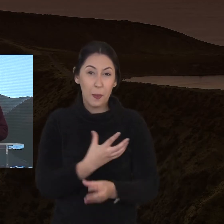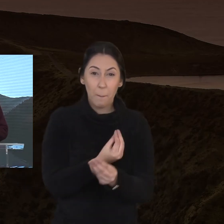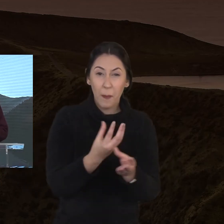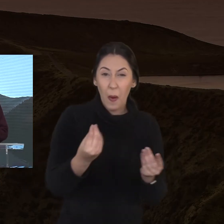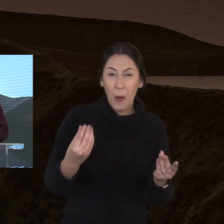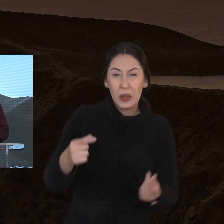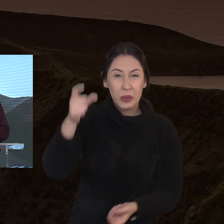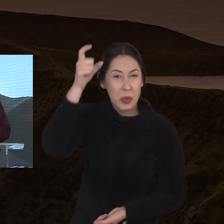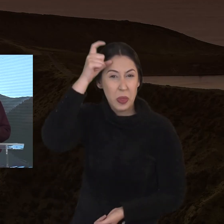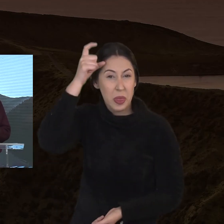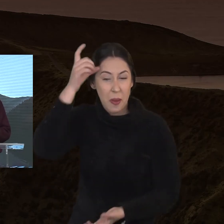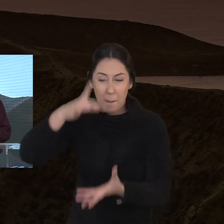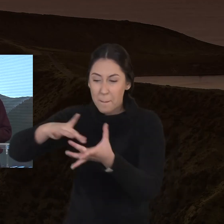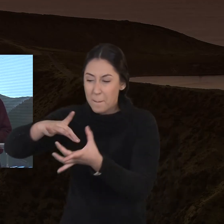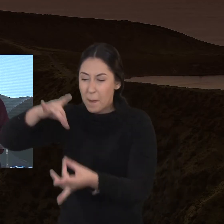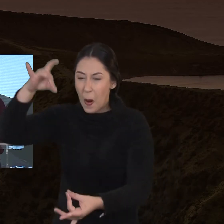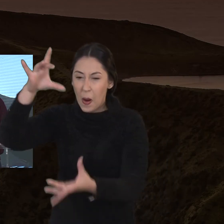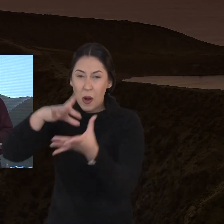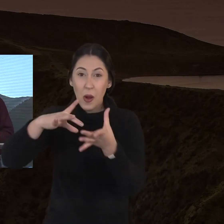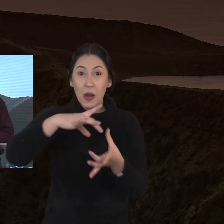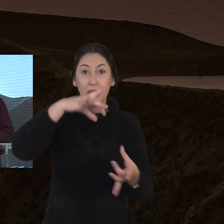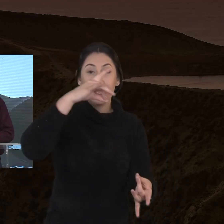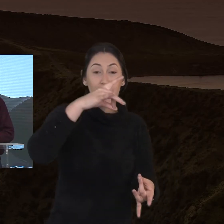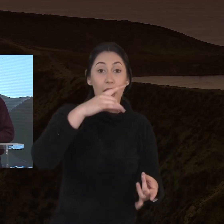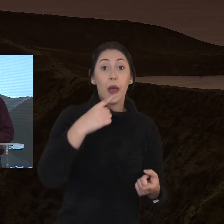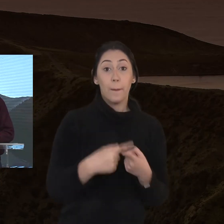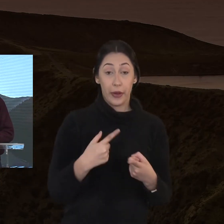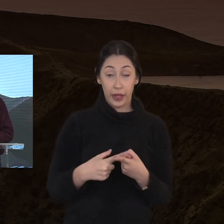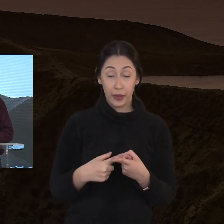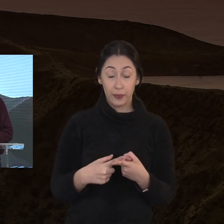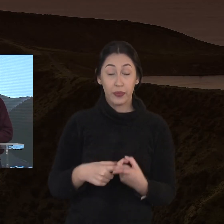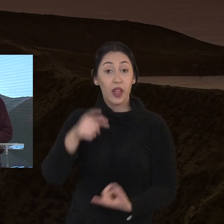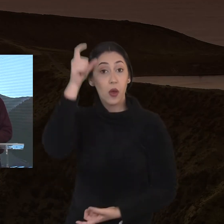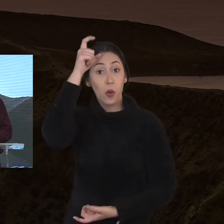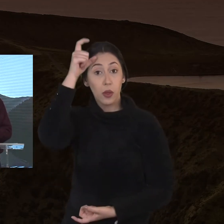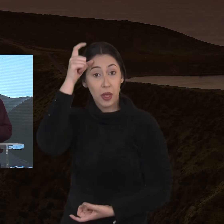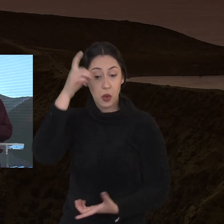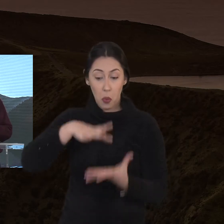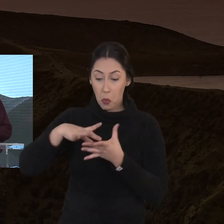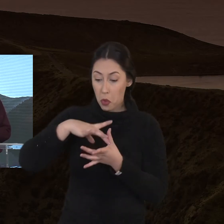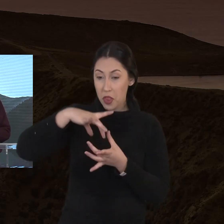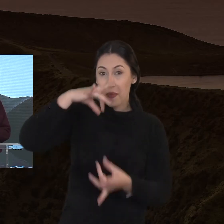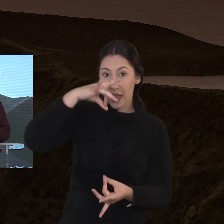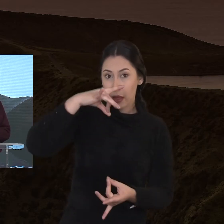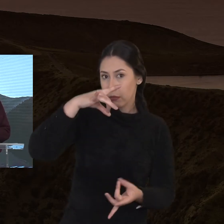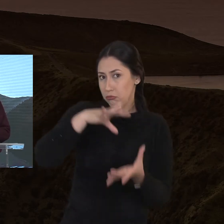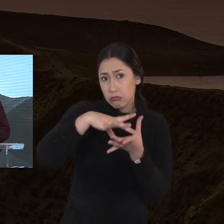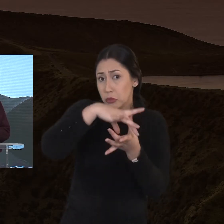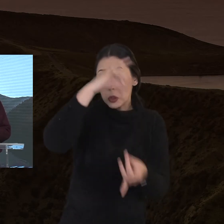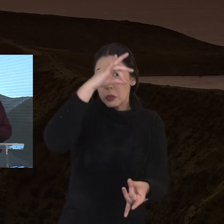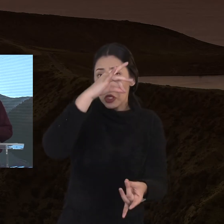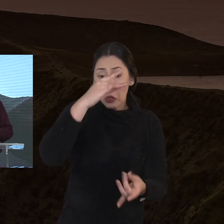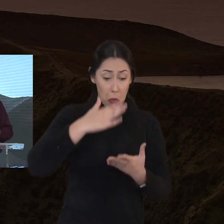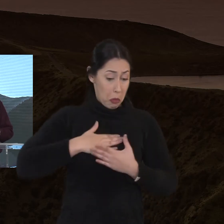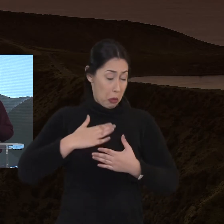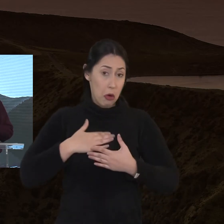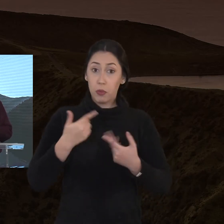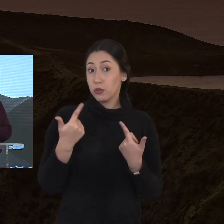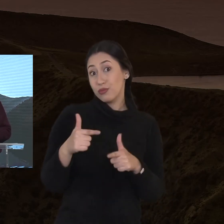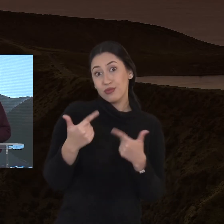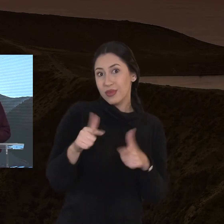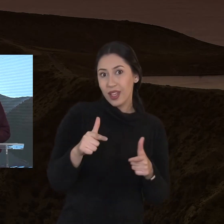demônios os demônios são os espíritos diz corporificados daqueles seres pré